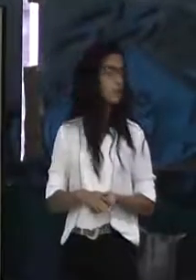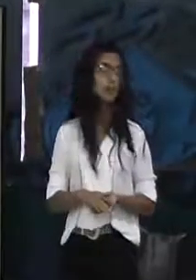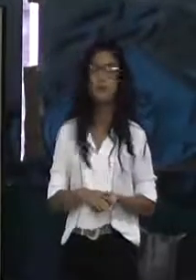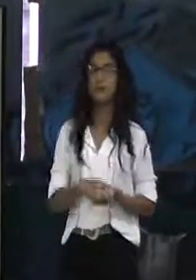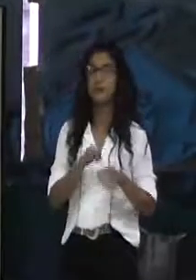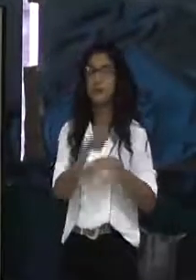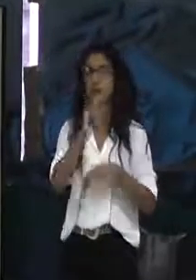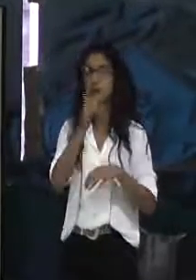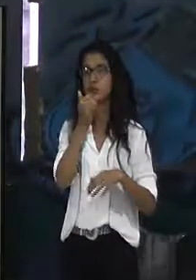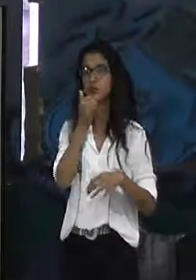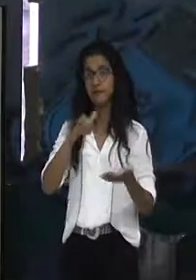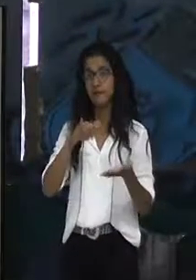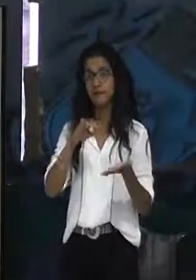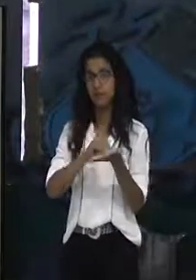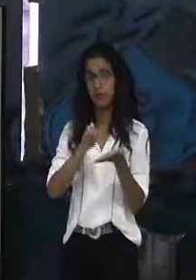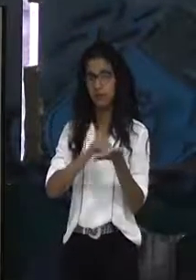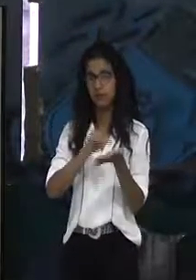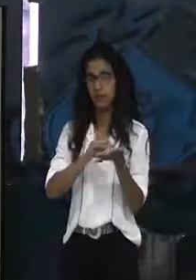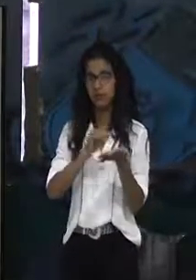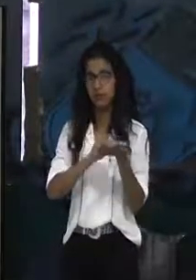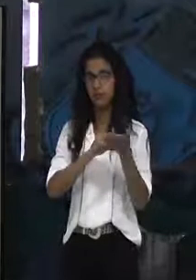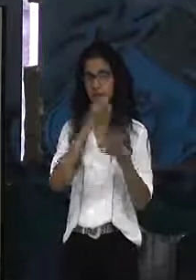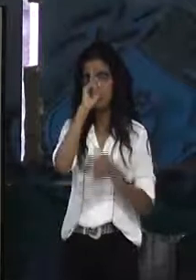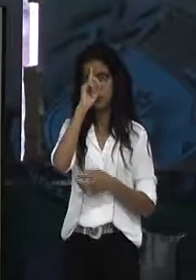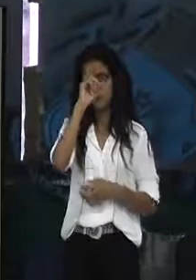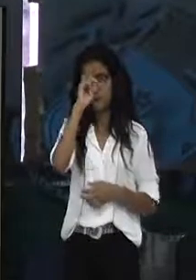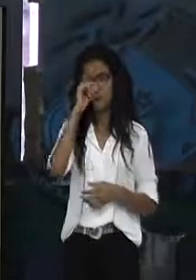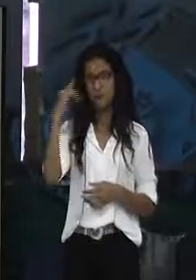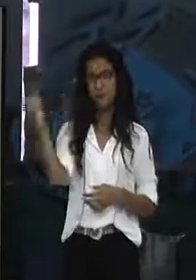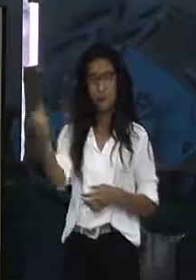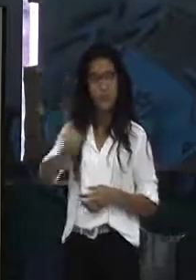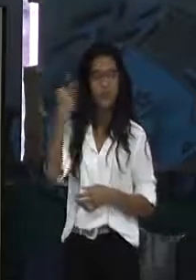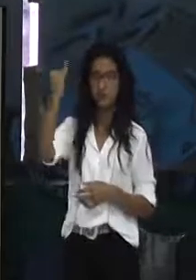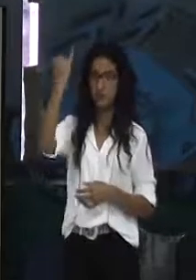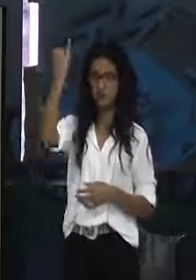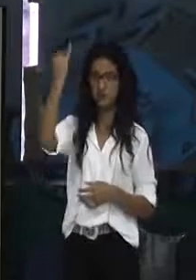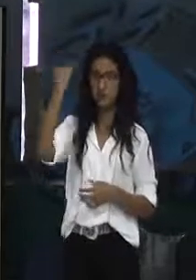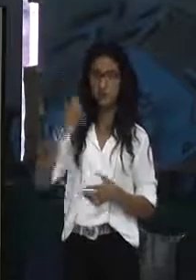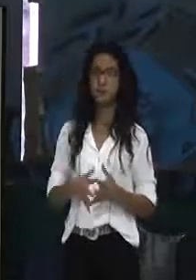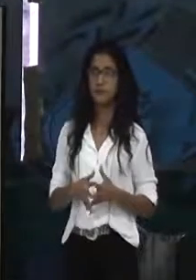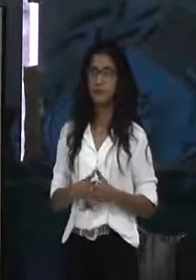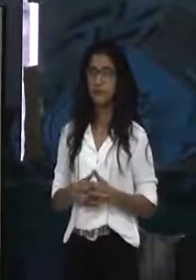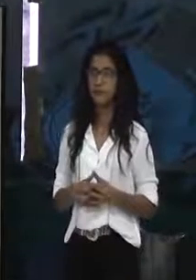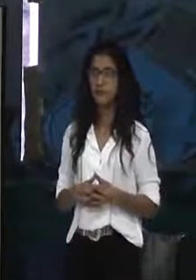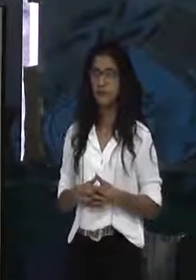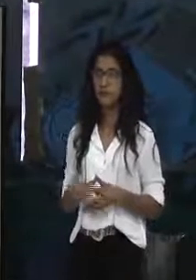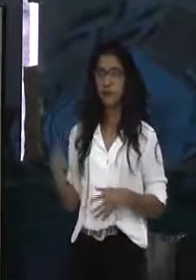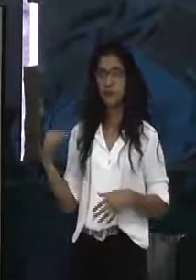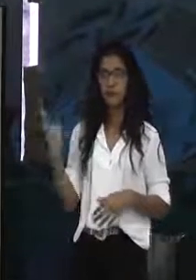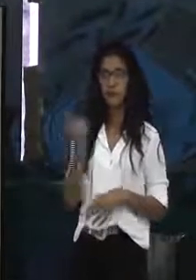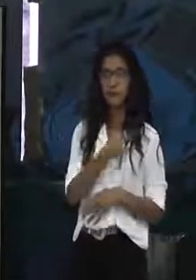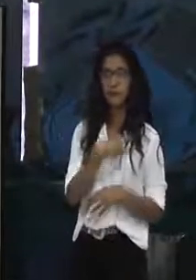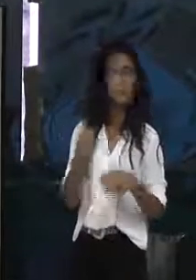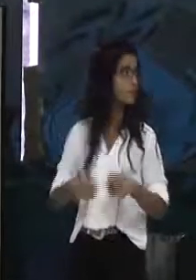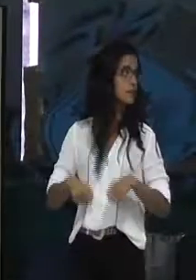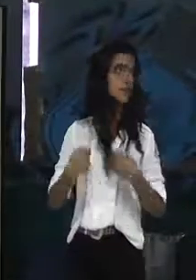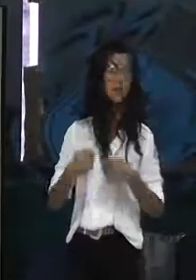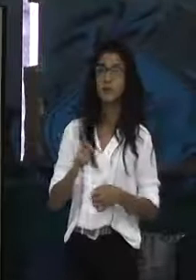cidade. Nós queremos continuar dialogando, mas nós precisamos